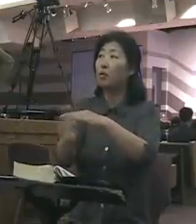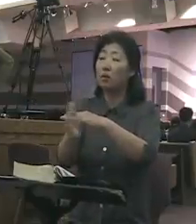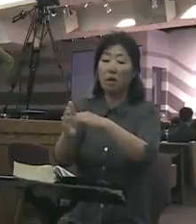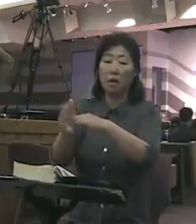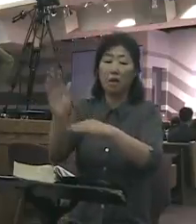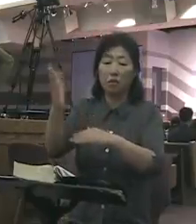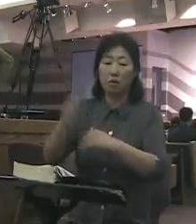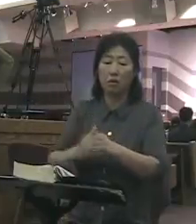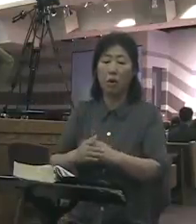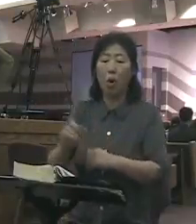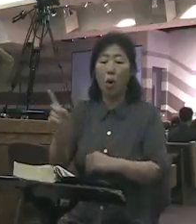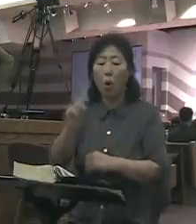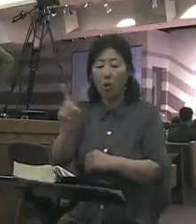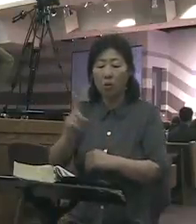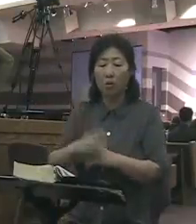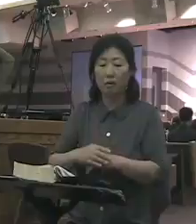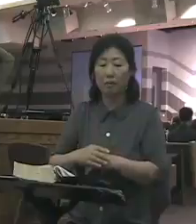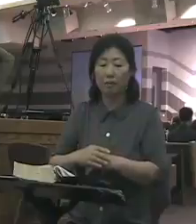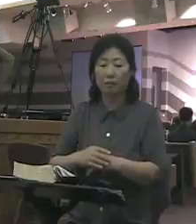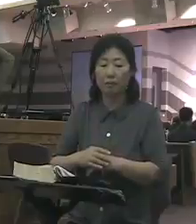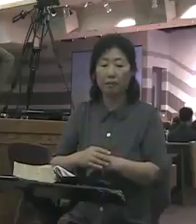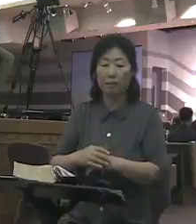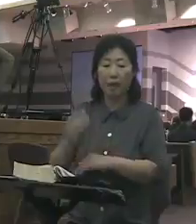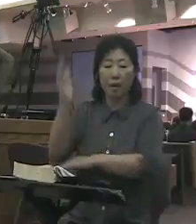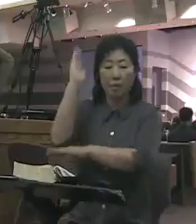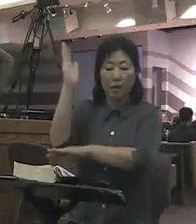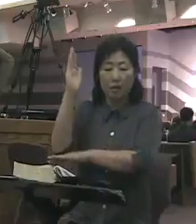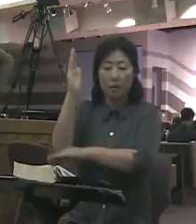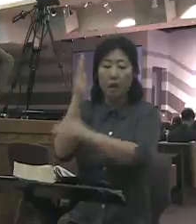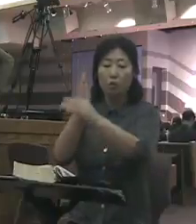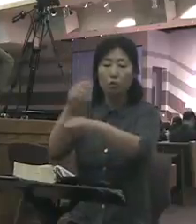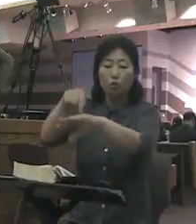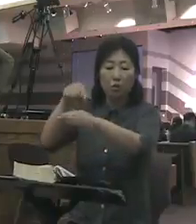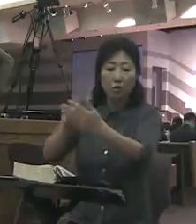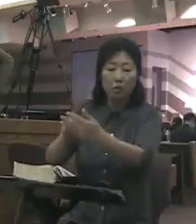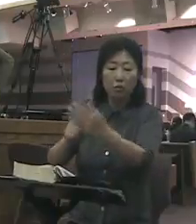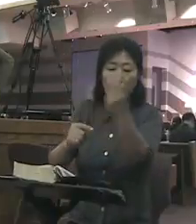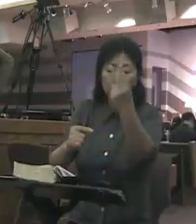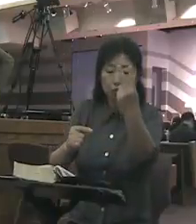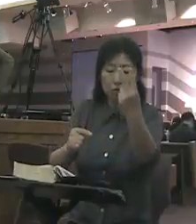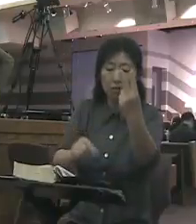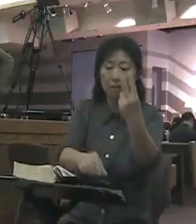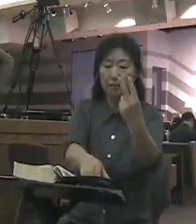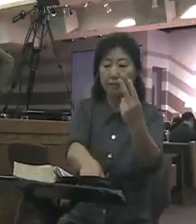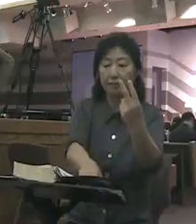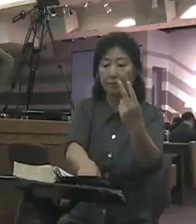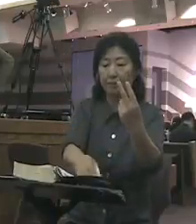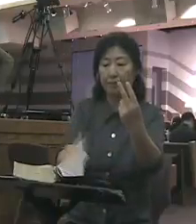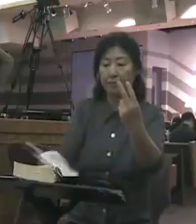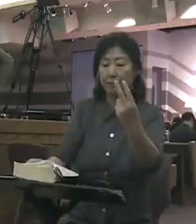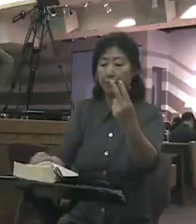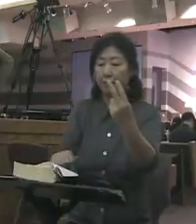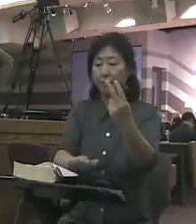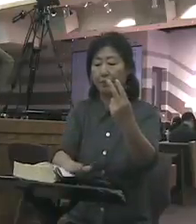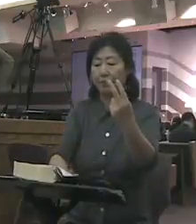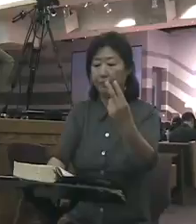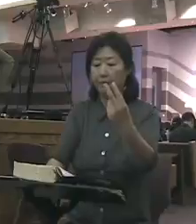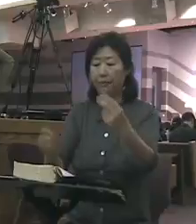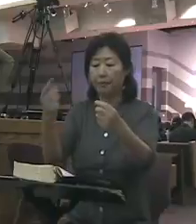있을까요? 오늘 말씀을 중심으로 2가지 실제적인 원칙을 생각해 보도록 하겠습니다. 첫째로는